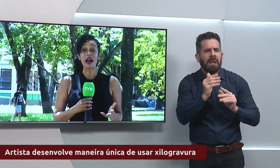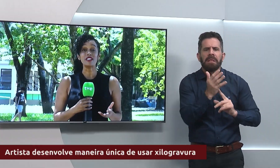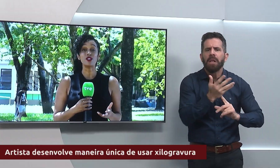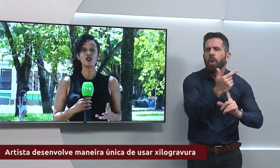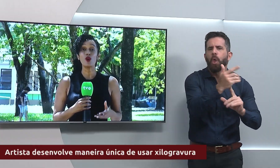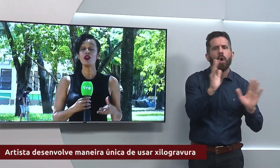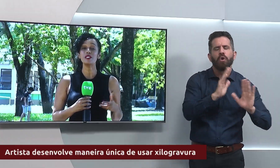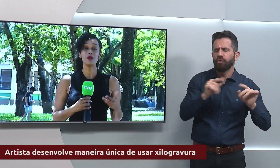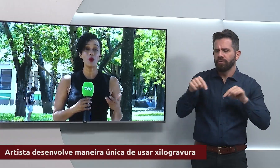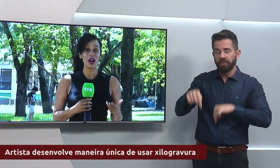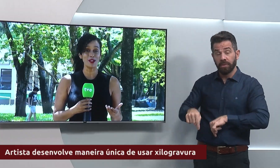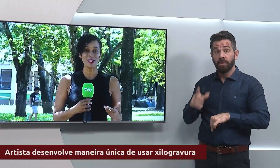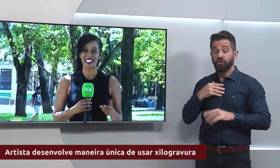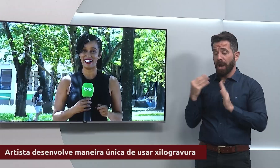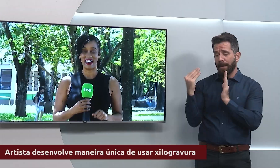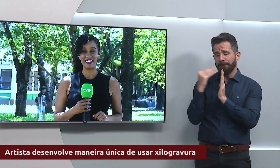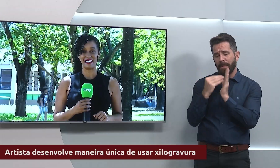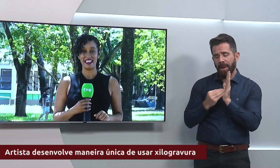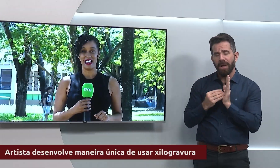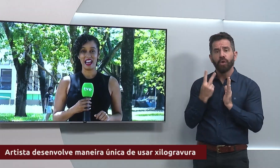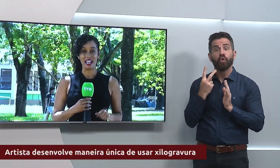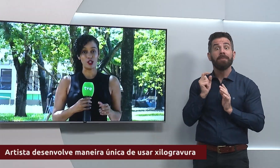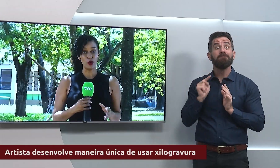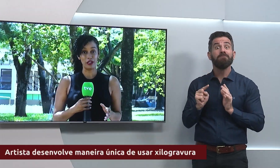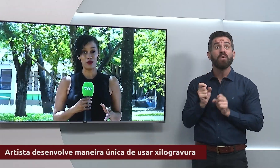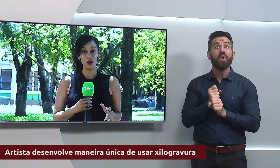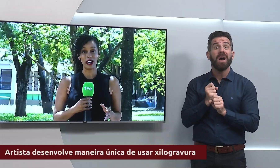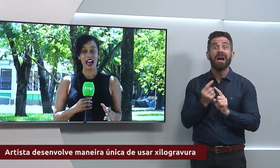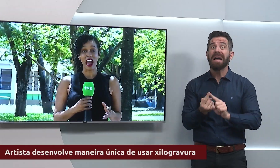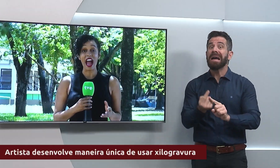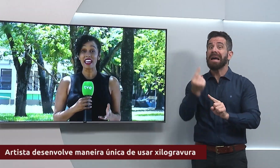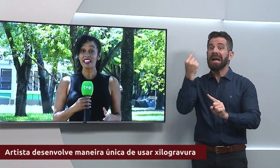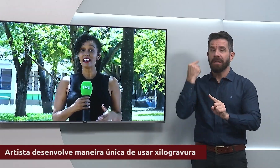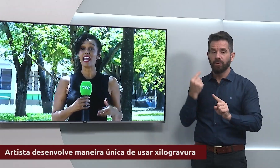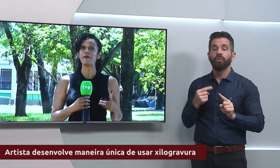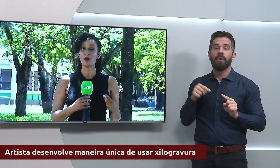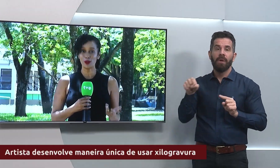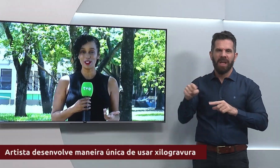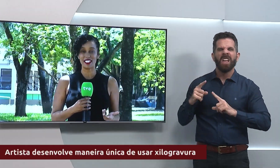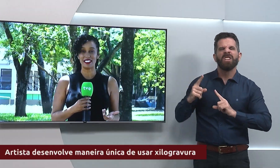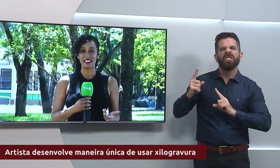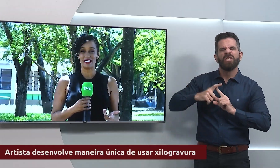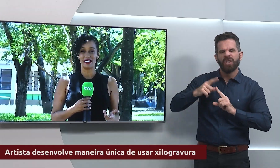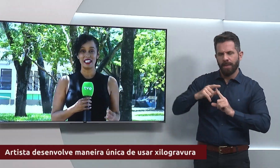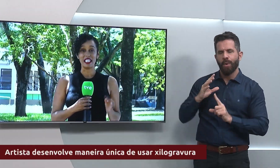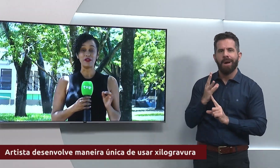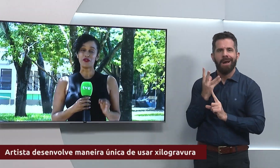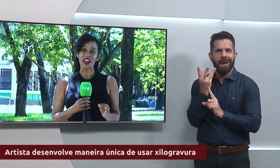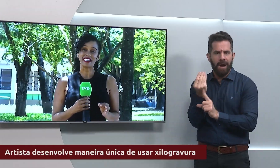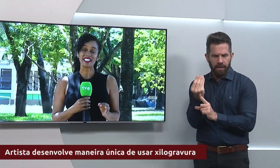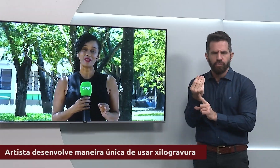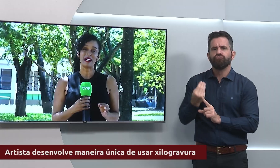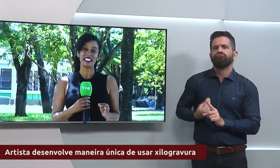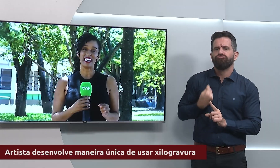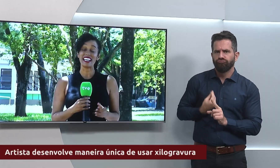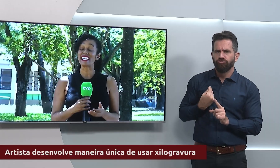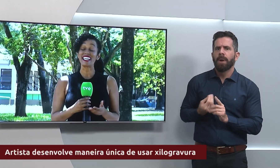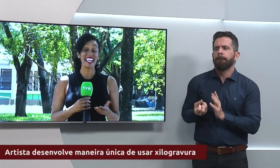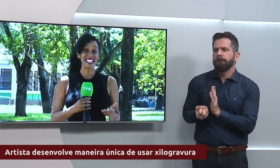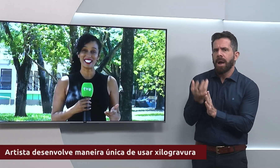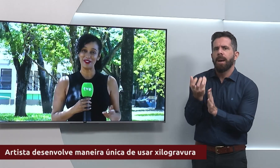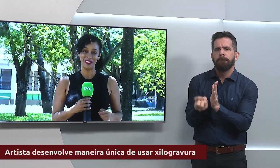de mais de 2.000 anos atrás, a xilogravura ainda é produzida e feita de